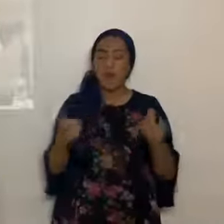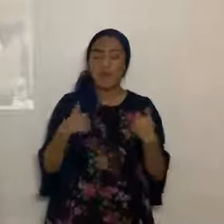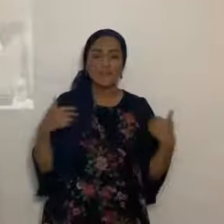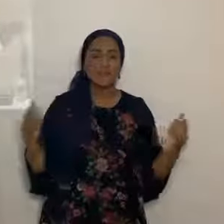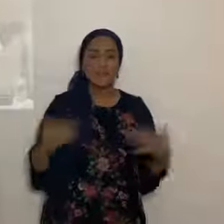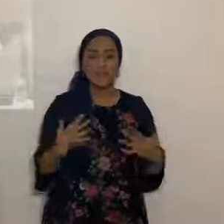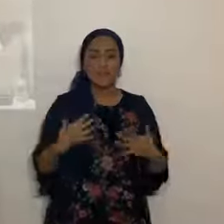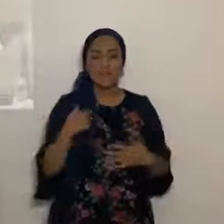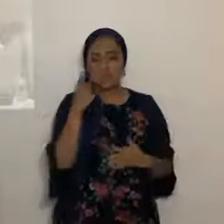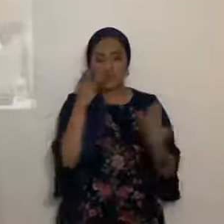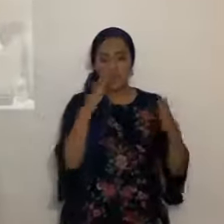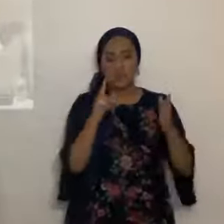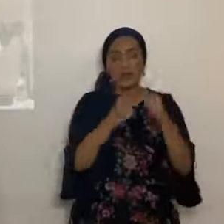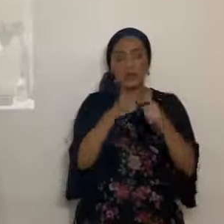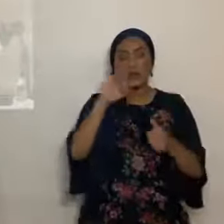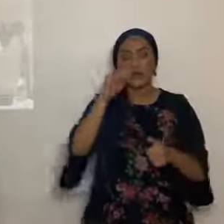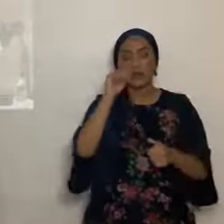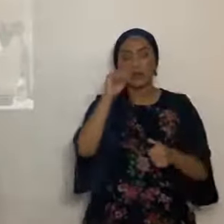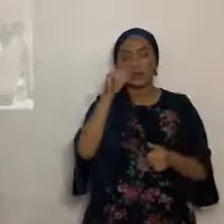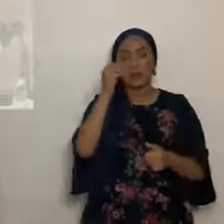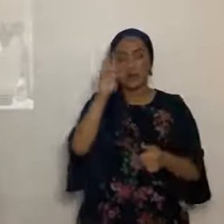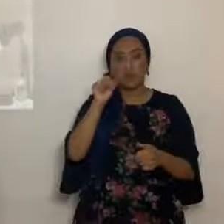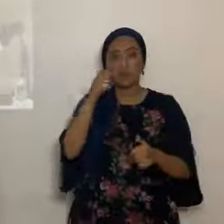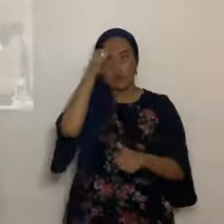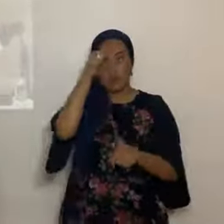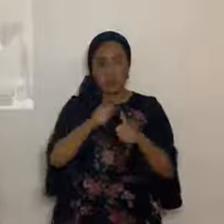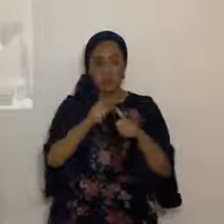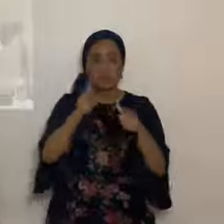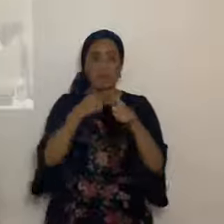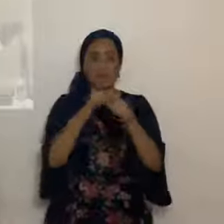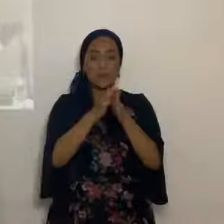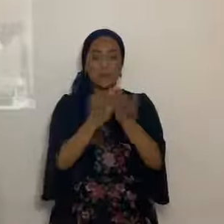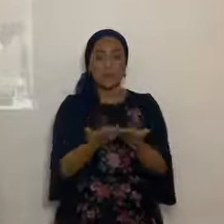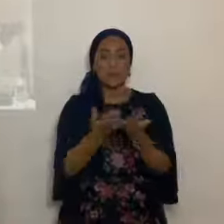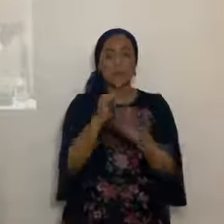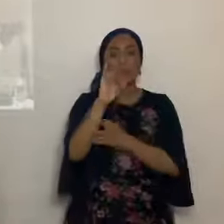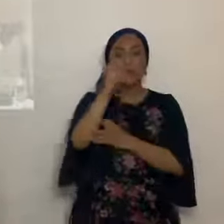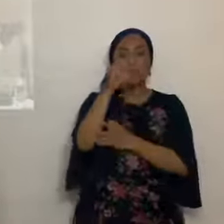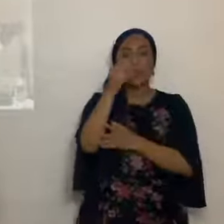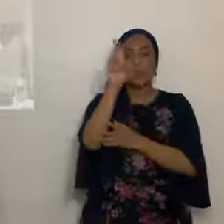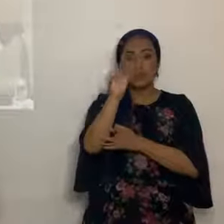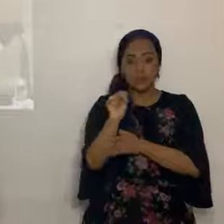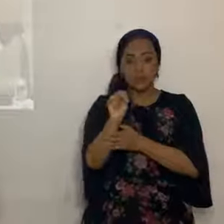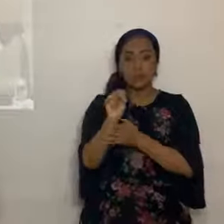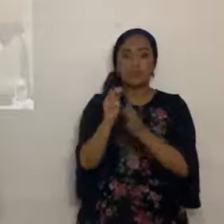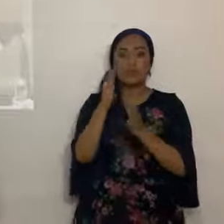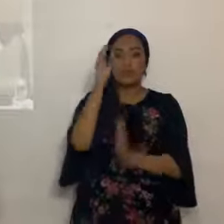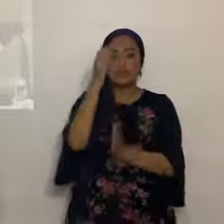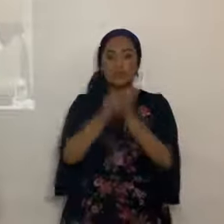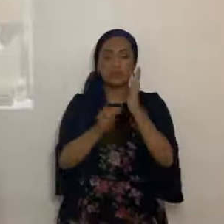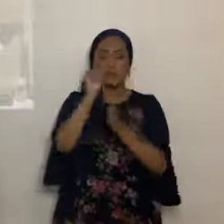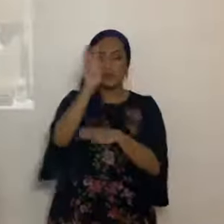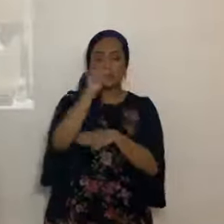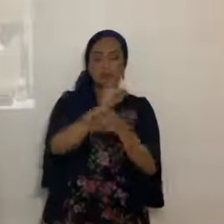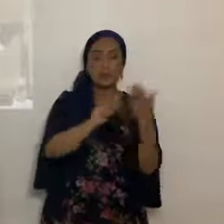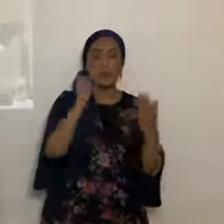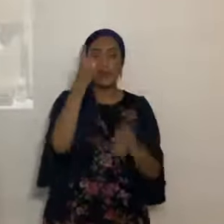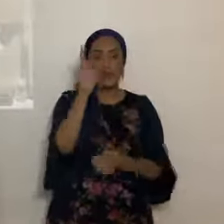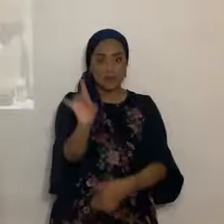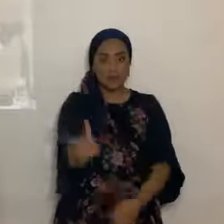temor, eso ya lo vimos en 1 de Juan, pero vamos a recordarlo en la primera carta de Juan, en el capítulo 4 y en el verso